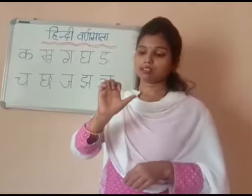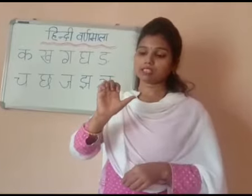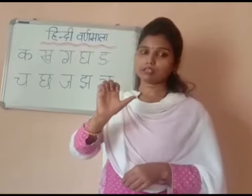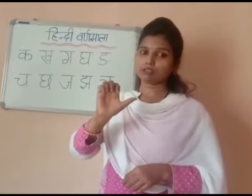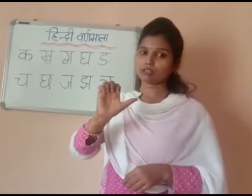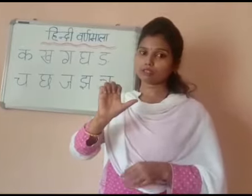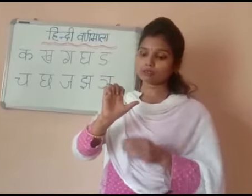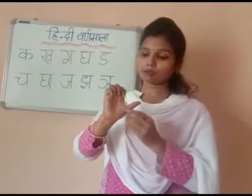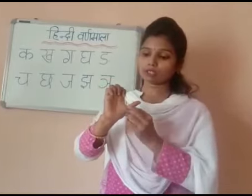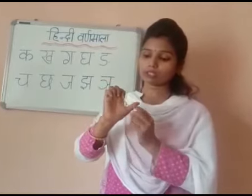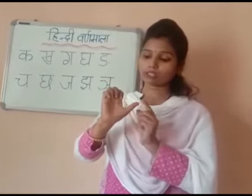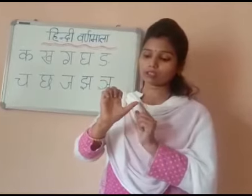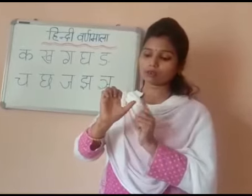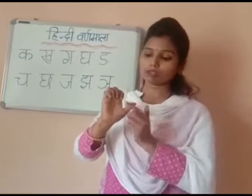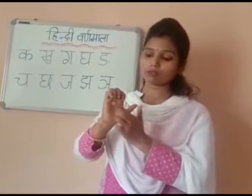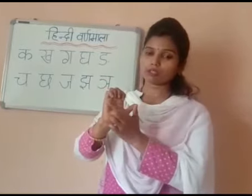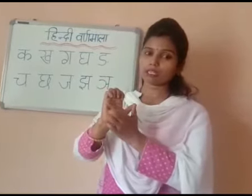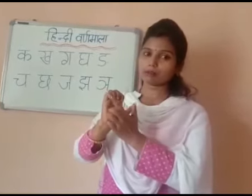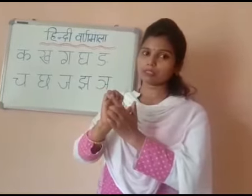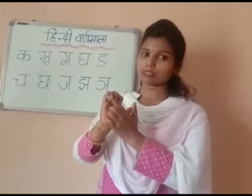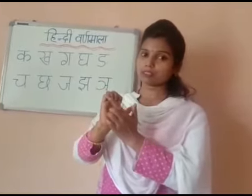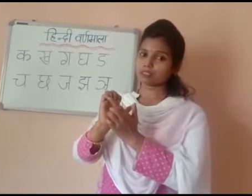चारों उंगली को मोड़ेंगे, अंगूठा को यहाँ पर सटाएंगे,